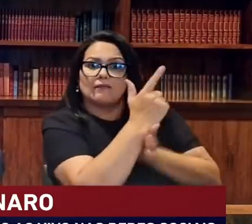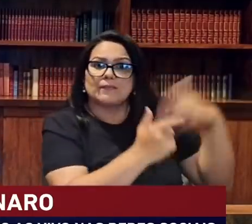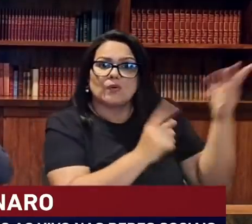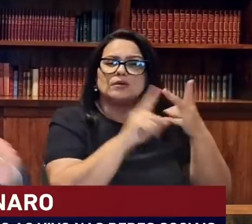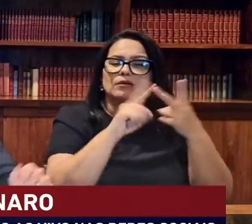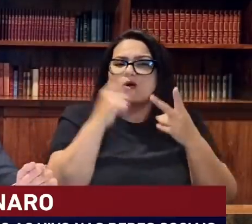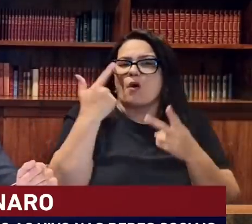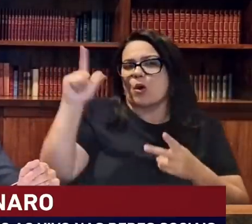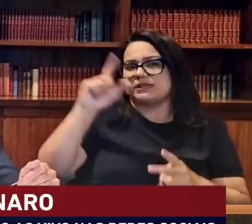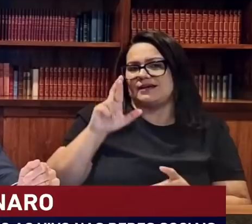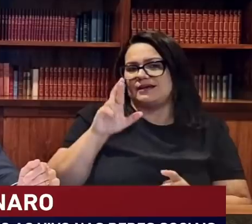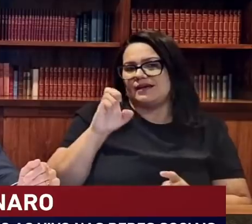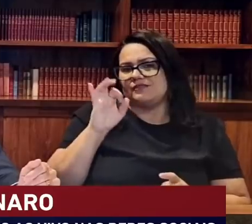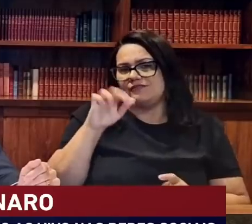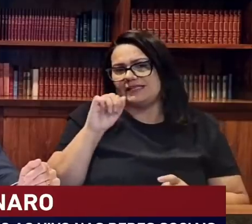outra lá